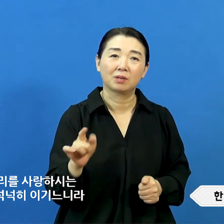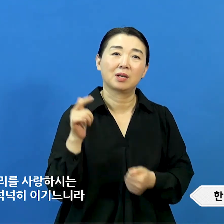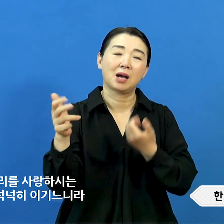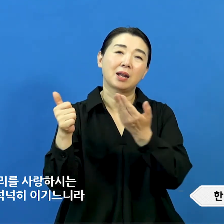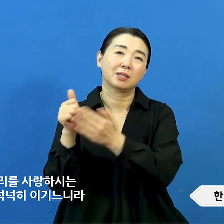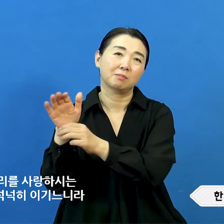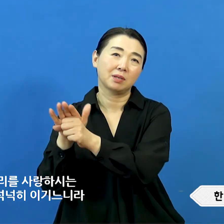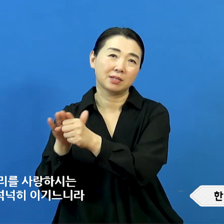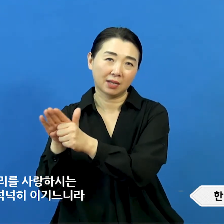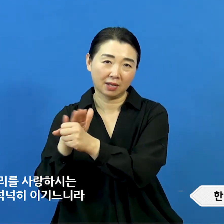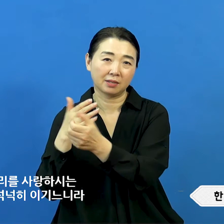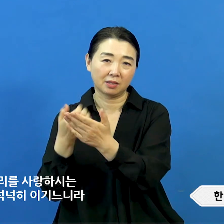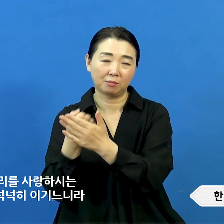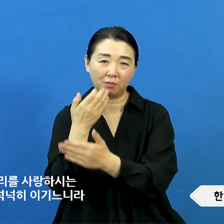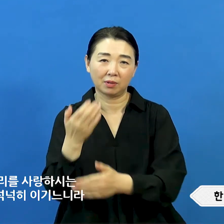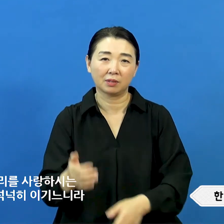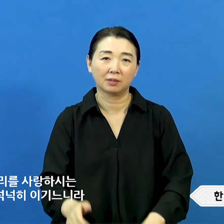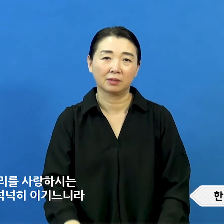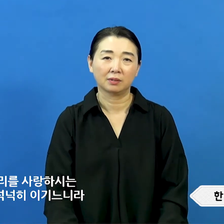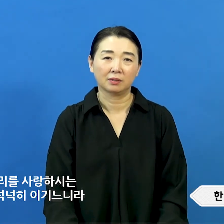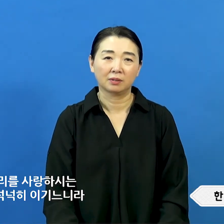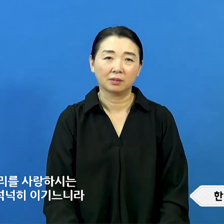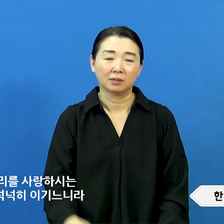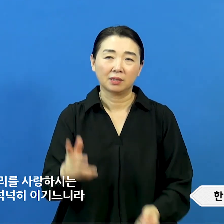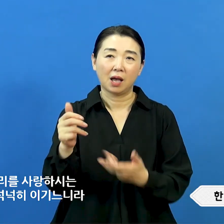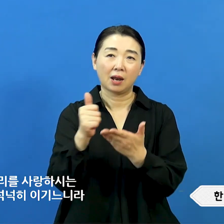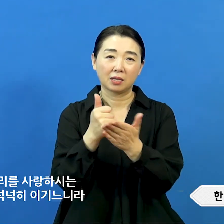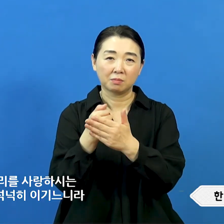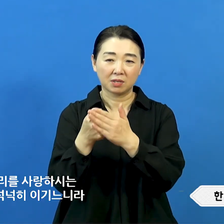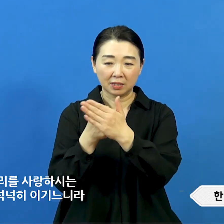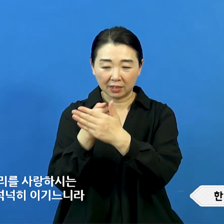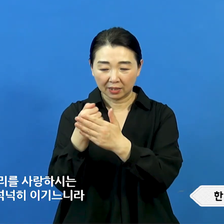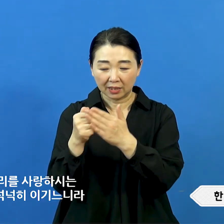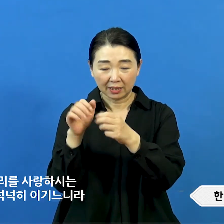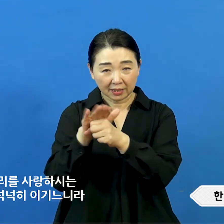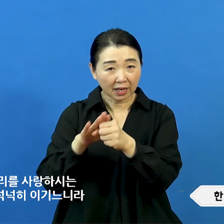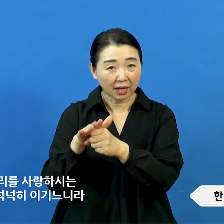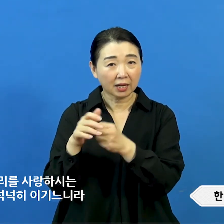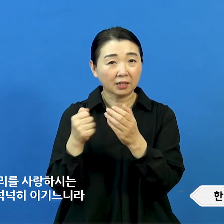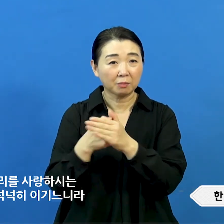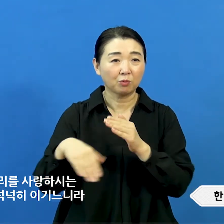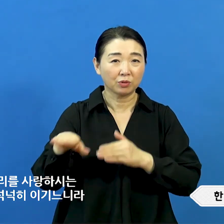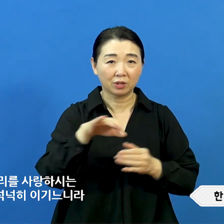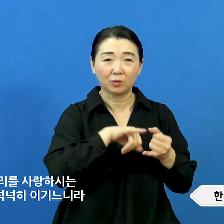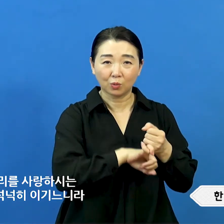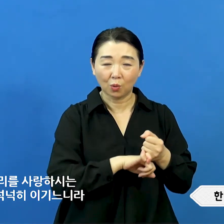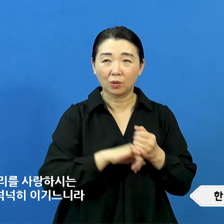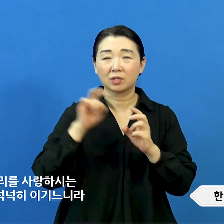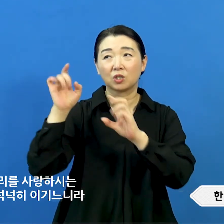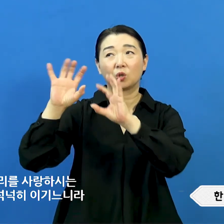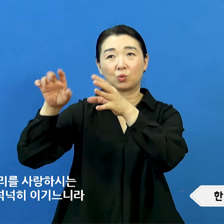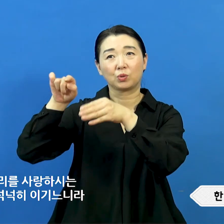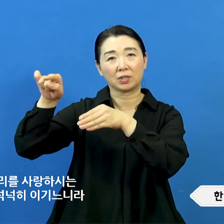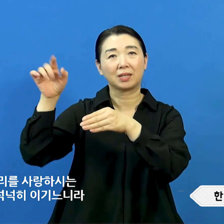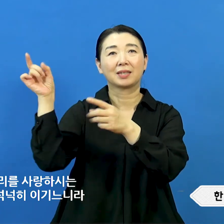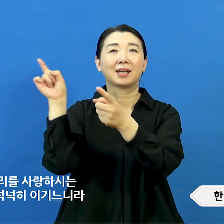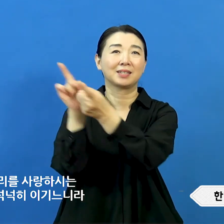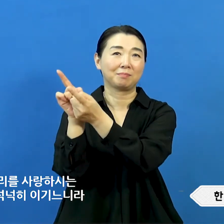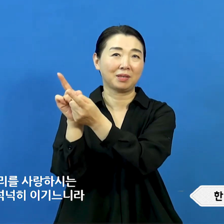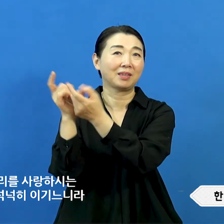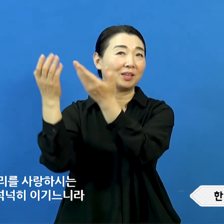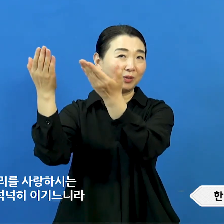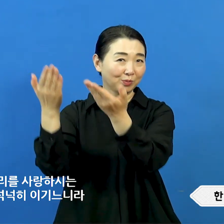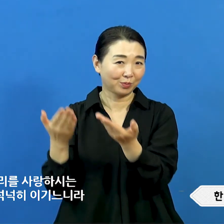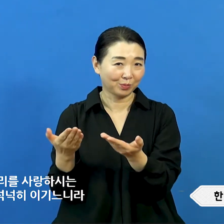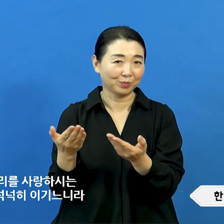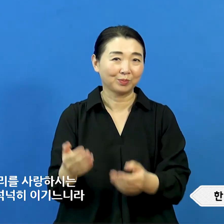하나님의 사랑 때문입니다. 하나님은 그 사랑으로 우리를 반드시 천국에서 다시 만나게 하실